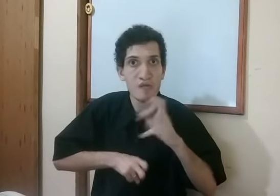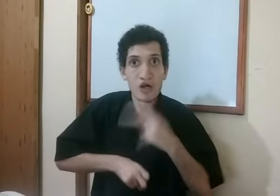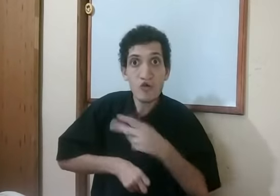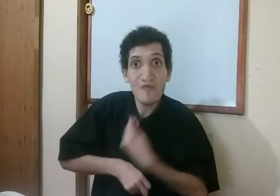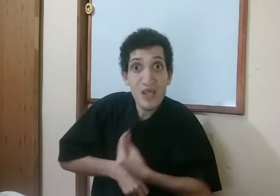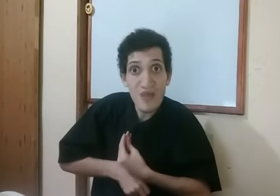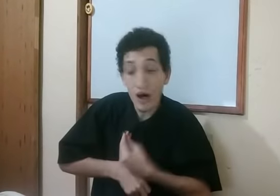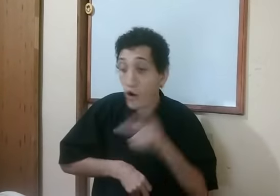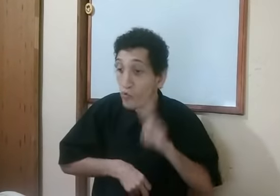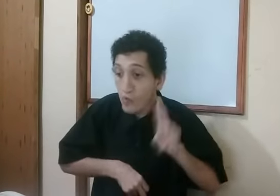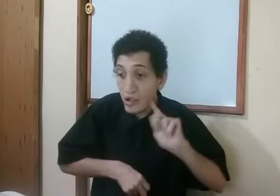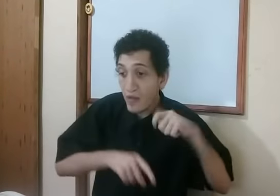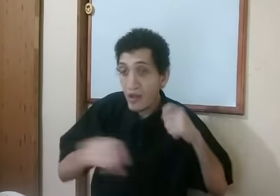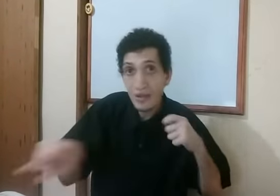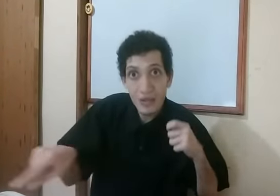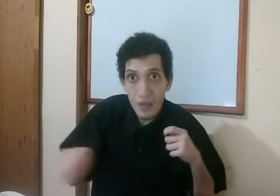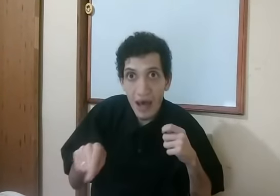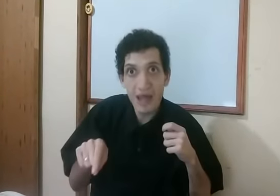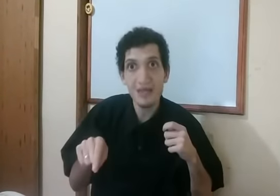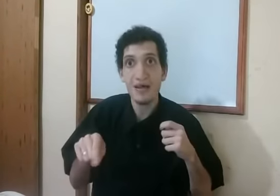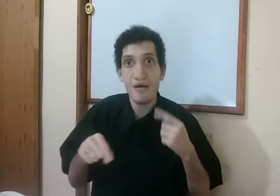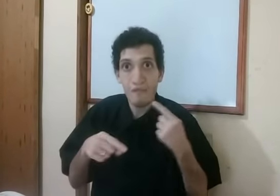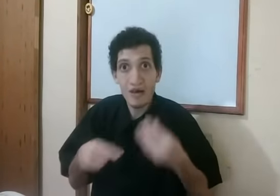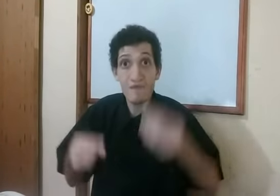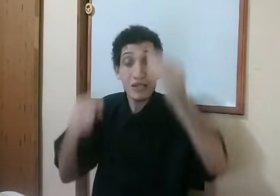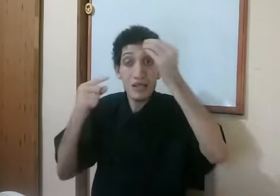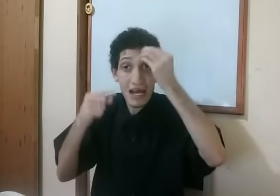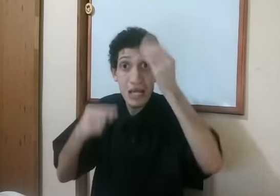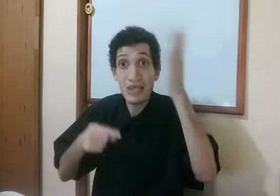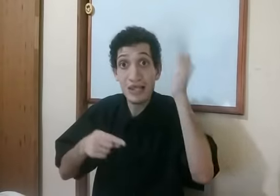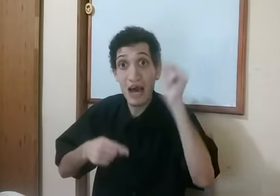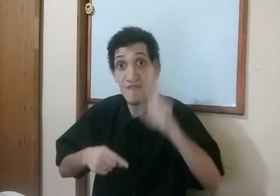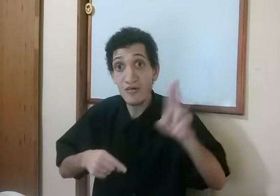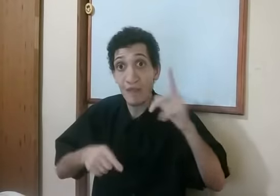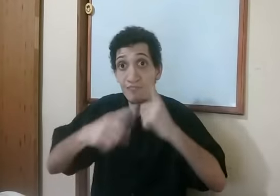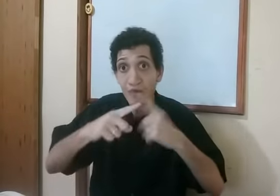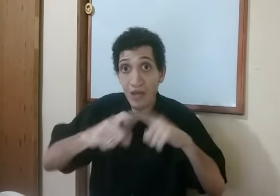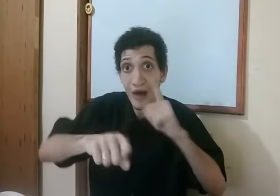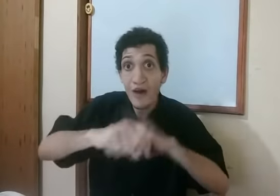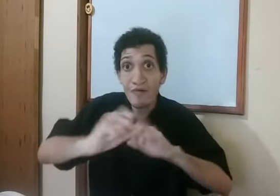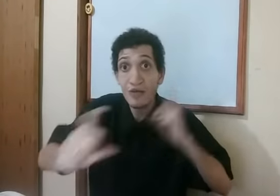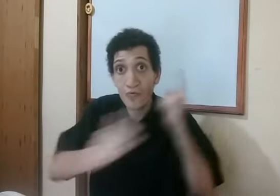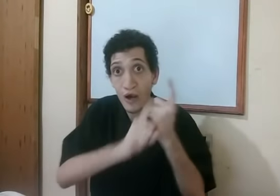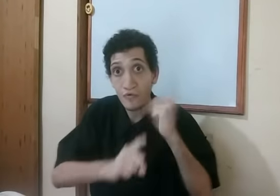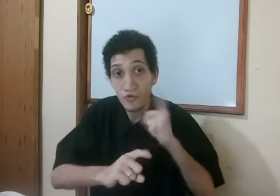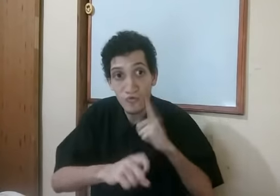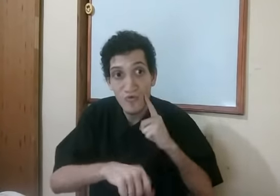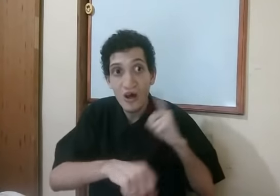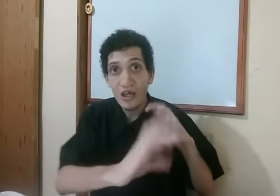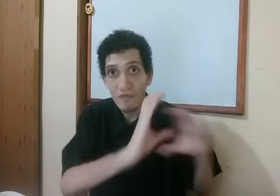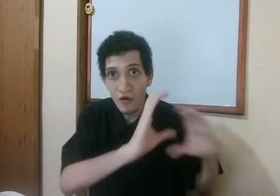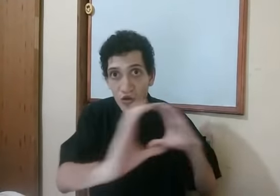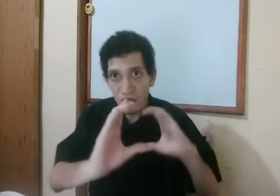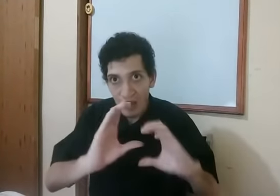sua vida, usando esses sinais. Você tem que sair e saber usar, porque na hora que você encontrar um surdo e você